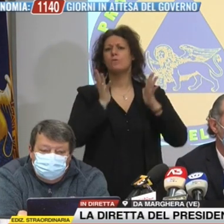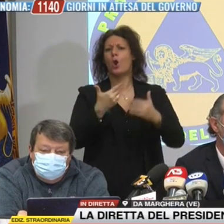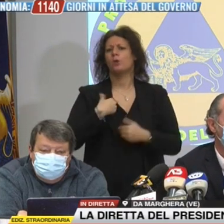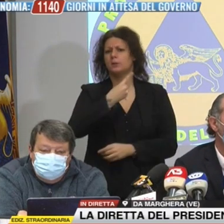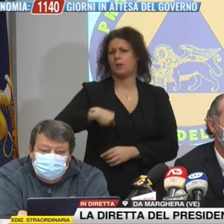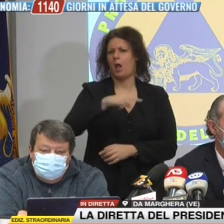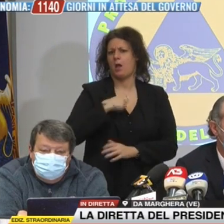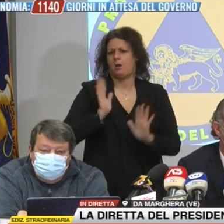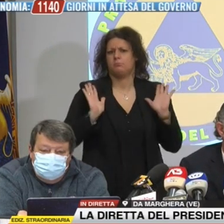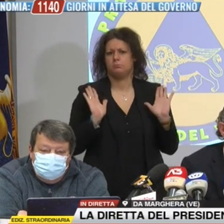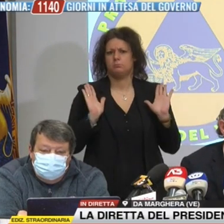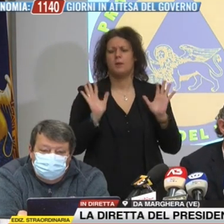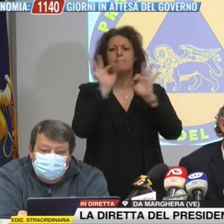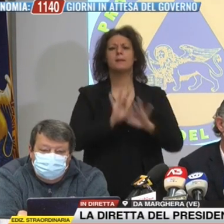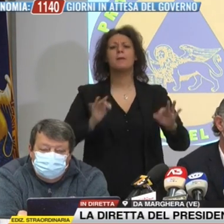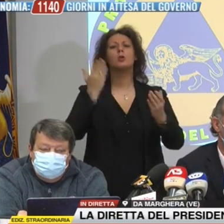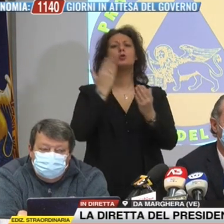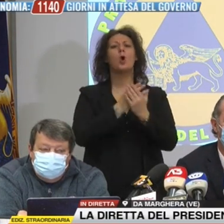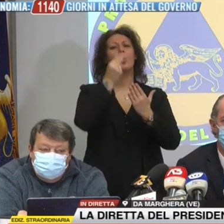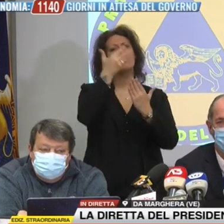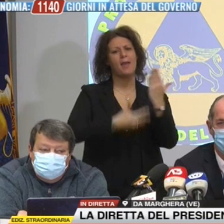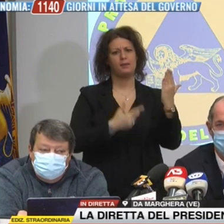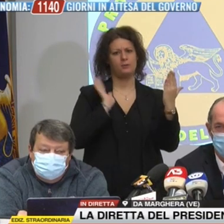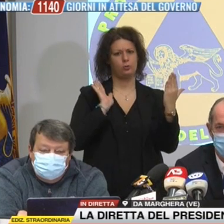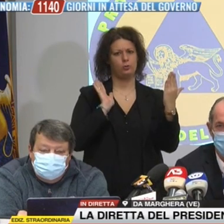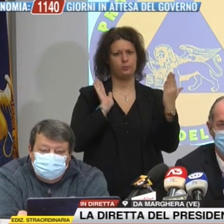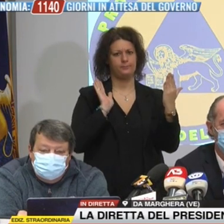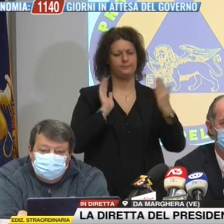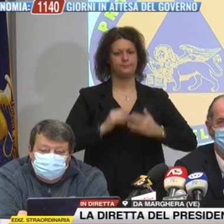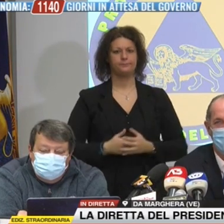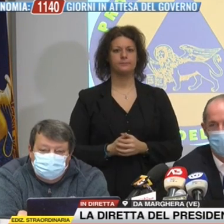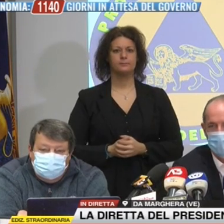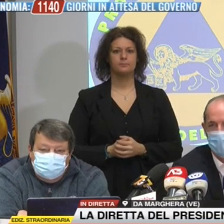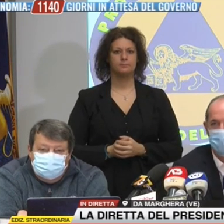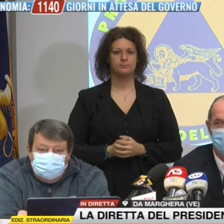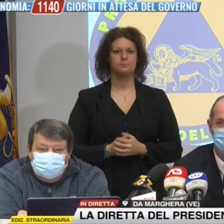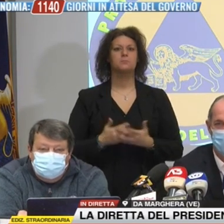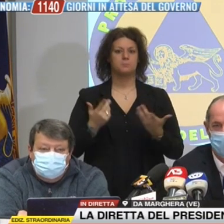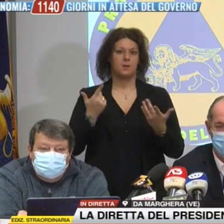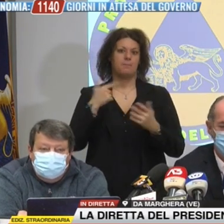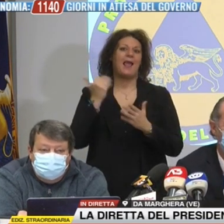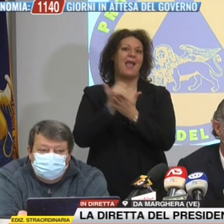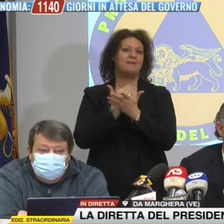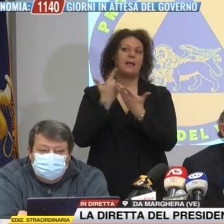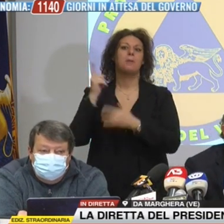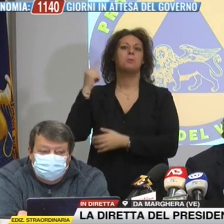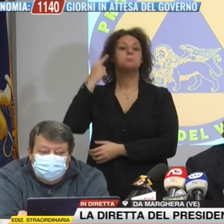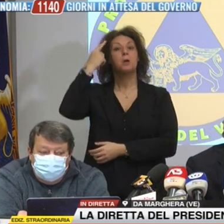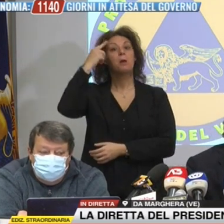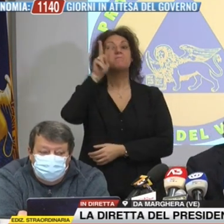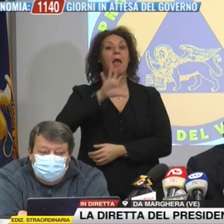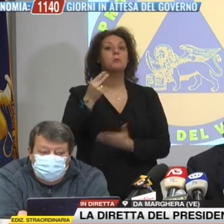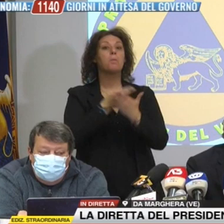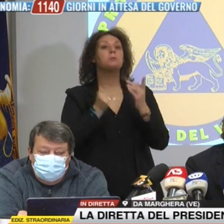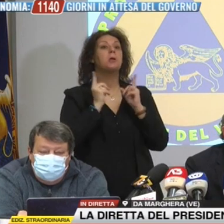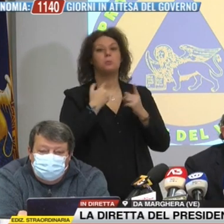fatto volontariamente, tanto per dire, guarda che poi tu non mi venga a dire che non avevamo progetti, che non sapevamo, da